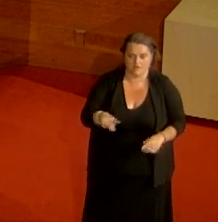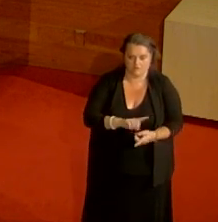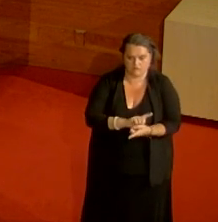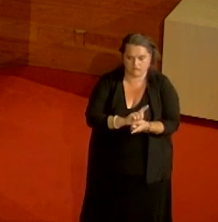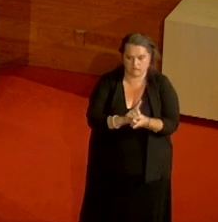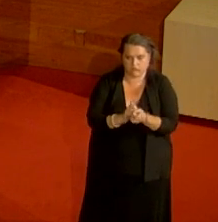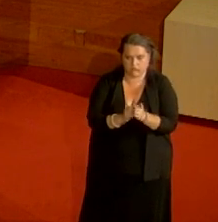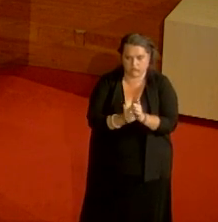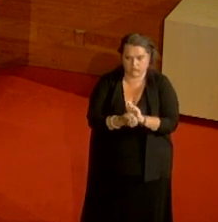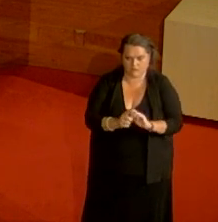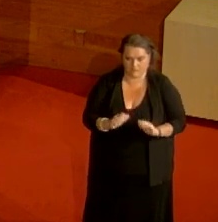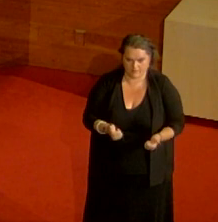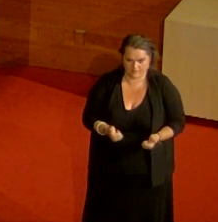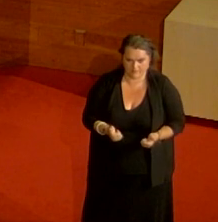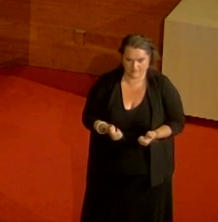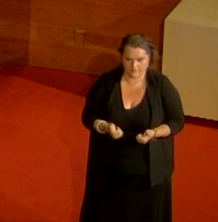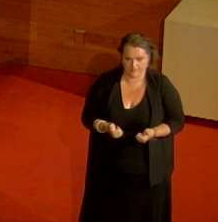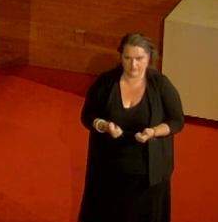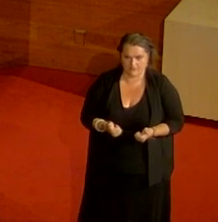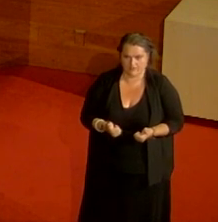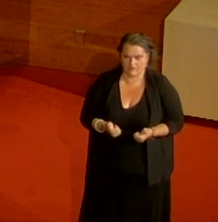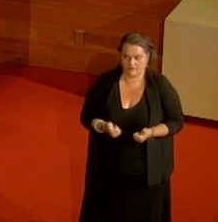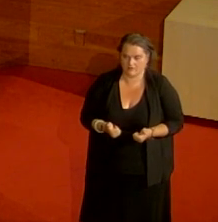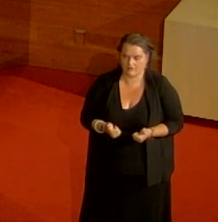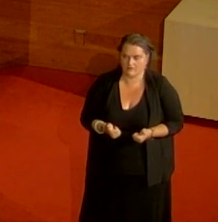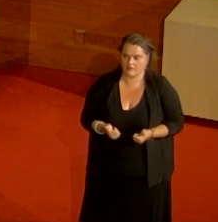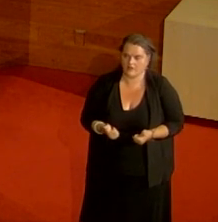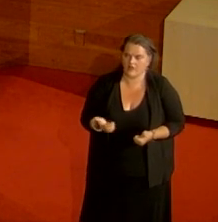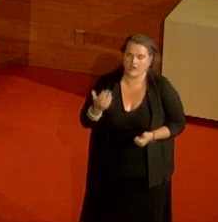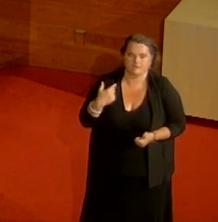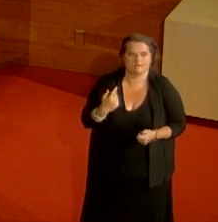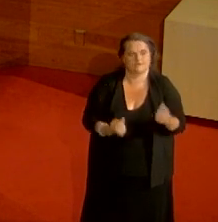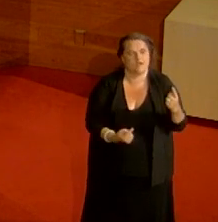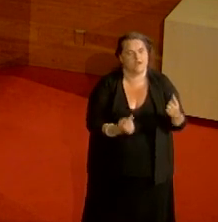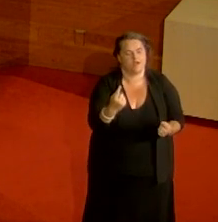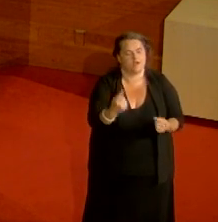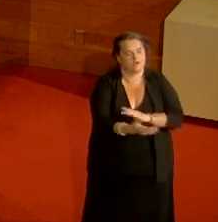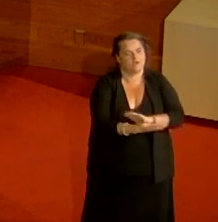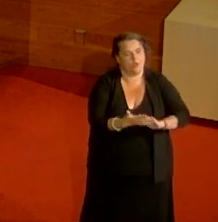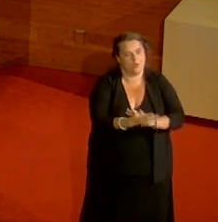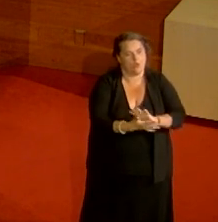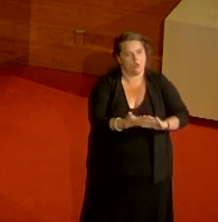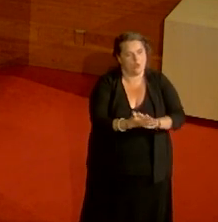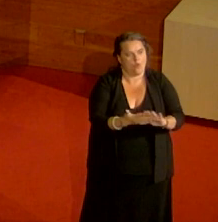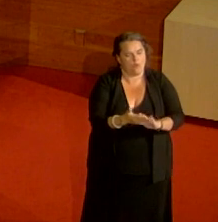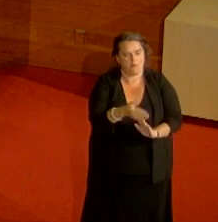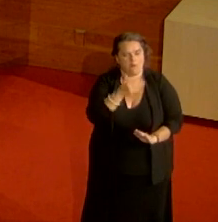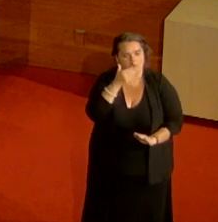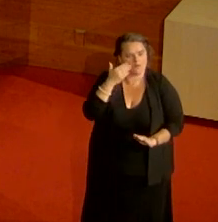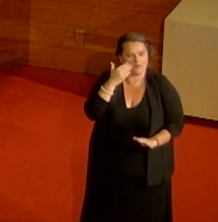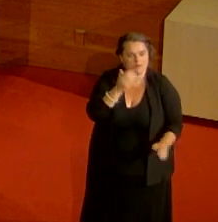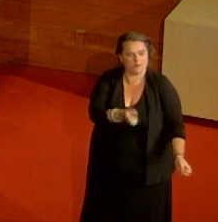lugar de unos pocos eh que hablaba que antes hablaban a muchos siguieran teniendo ese privilegio todos